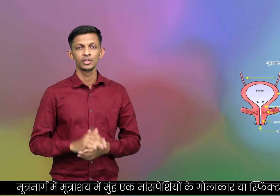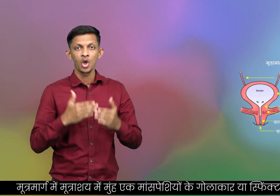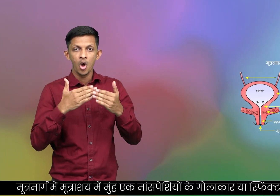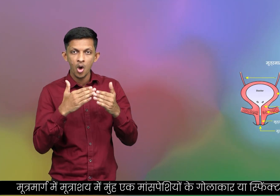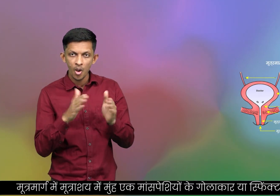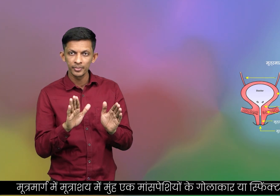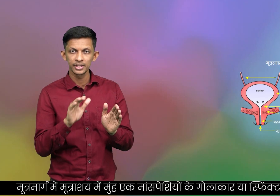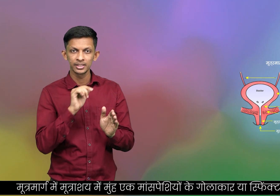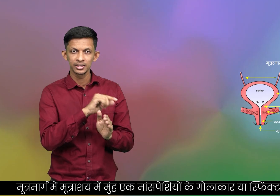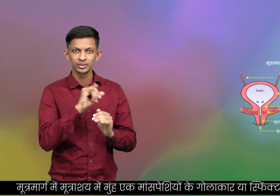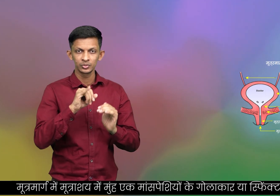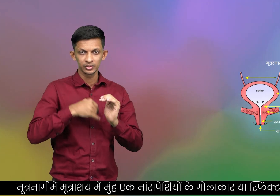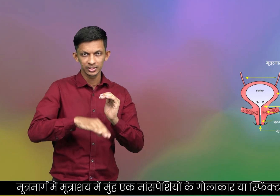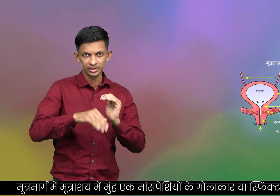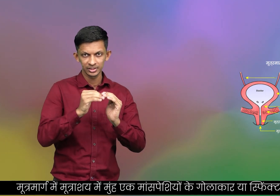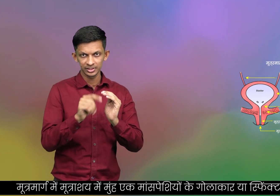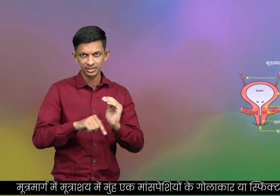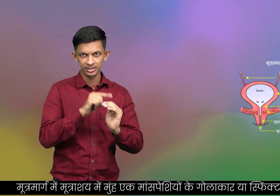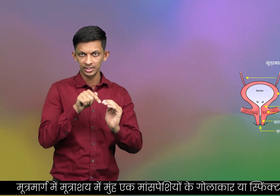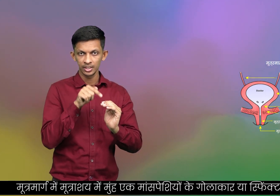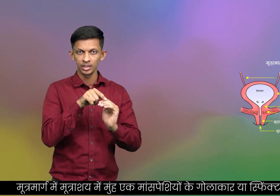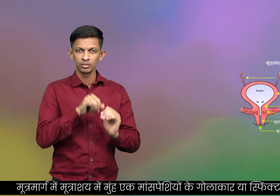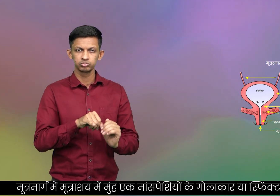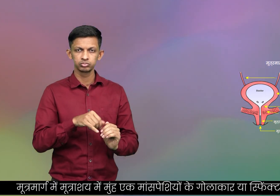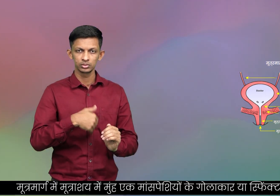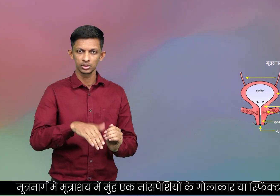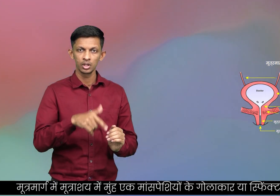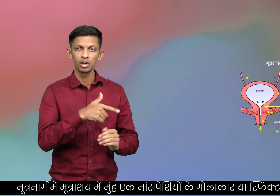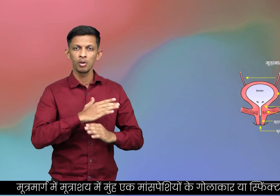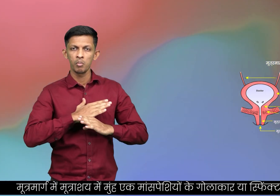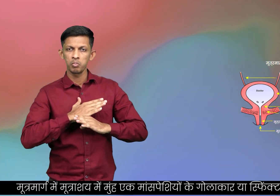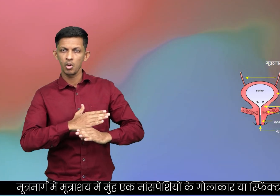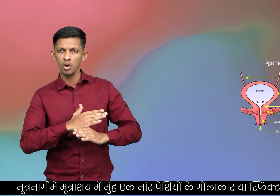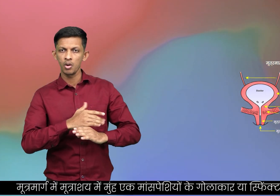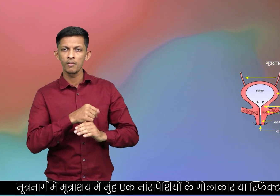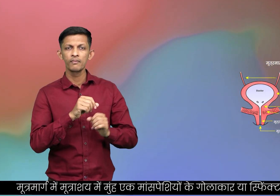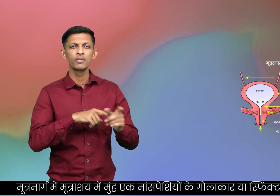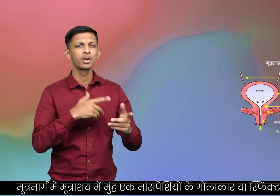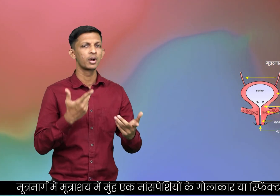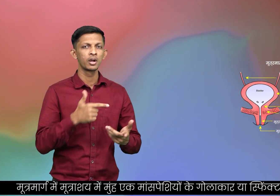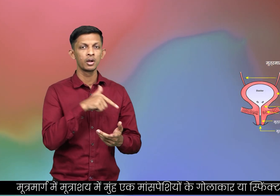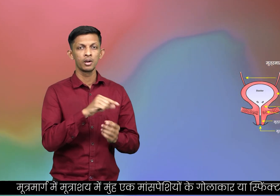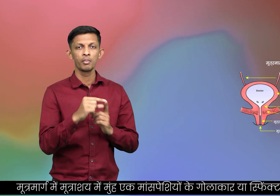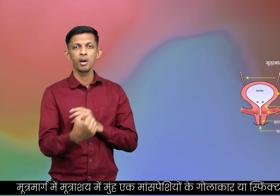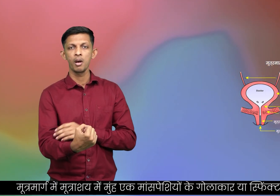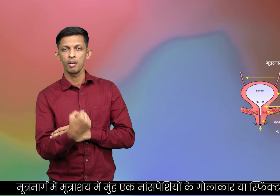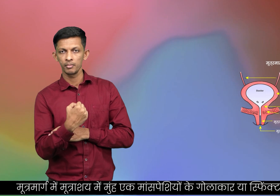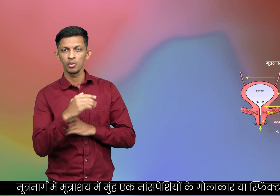मूत्र मार्ग में मूत्राशय में मुंह एक मांसपेशियों के गोलाकार या